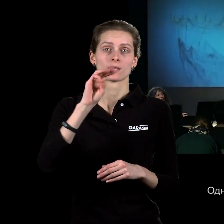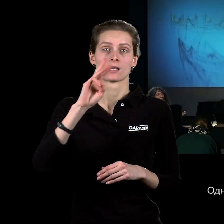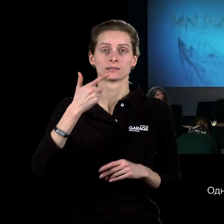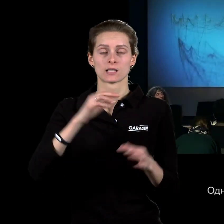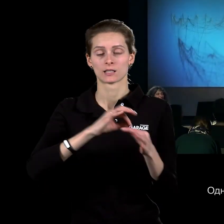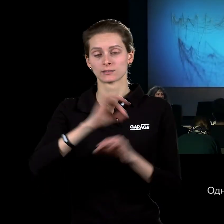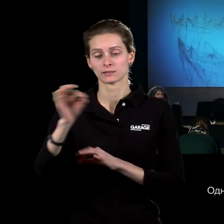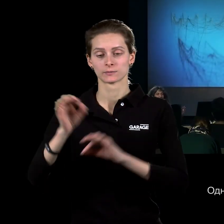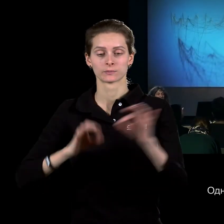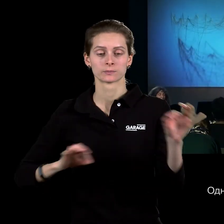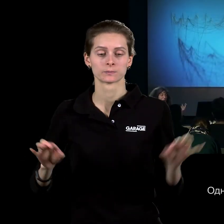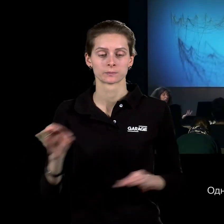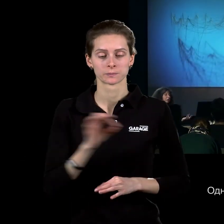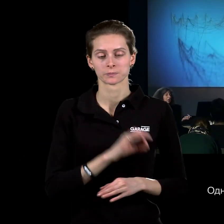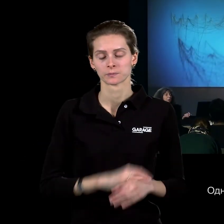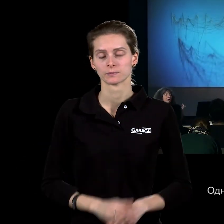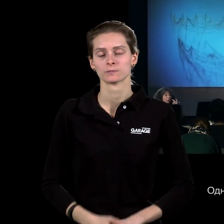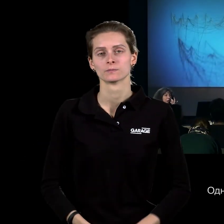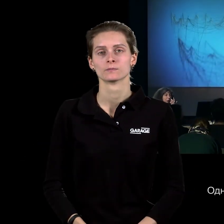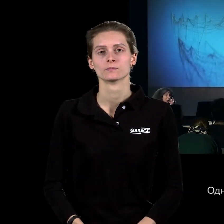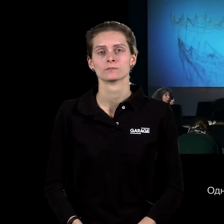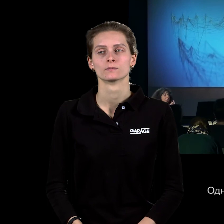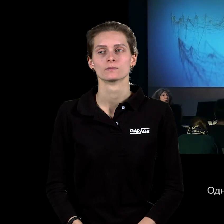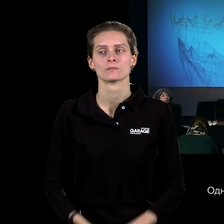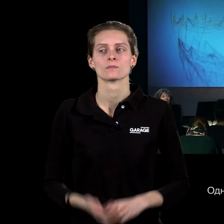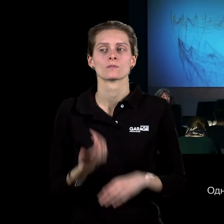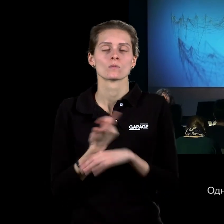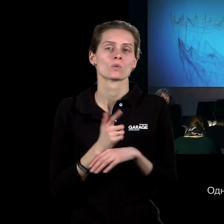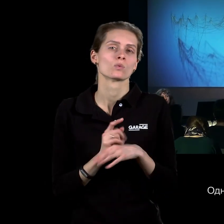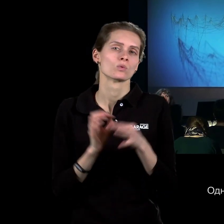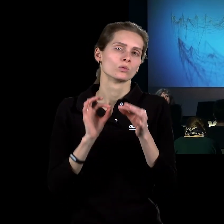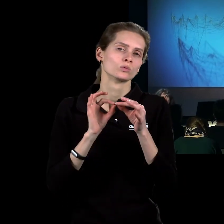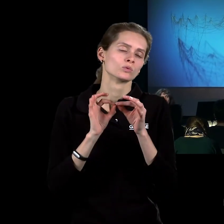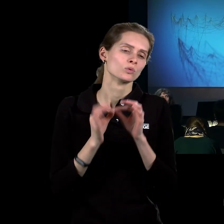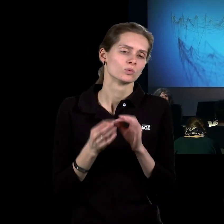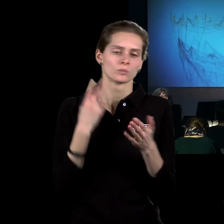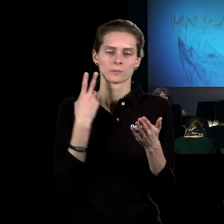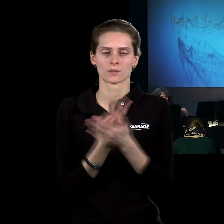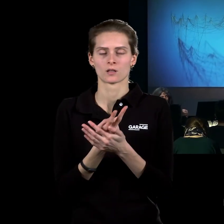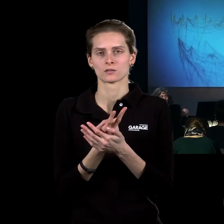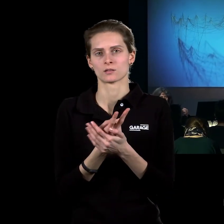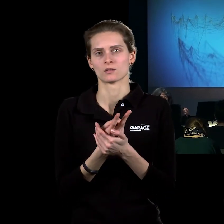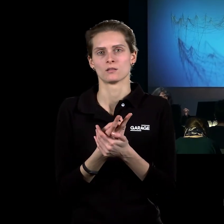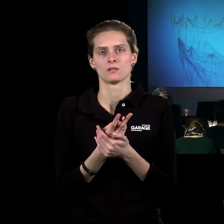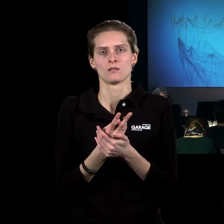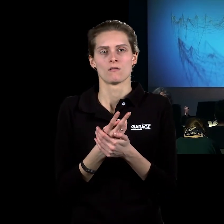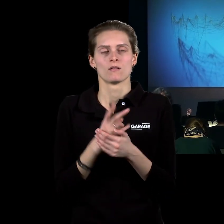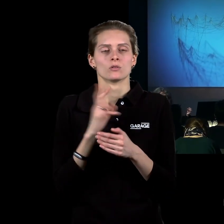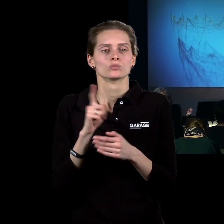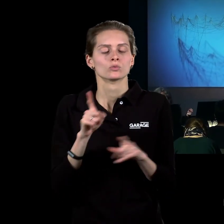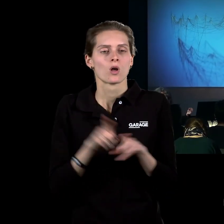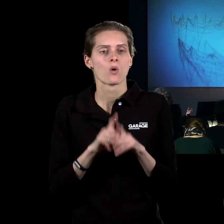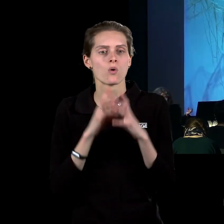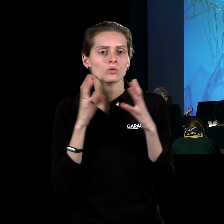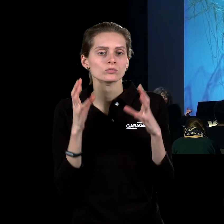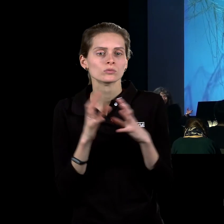с некой работы, которую очень сложно выставить, да, представляете, что такое сохранить эту работу и